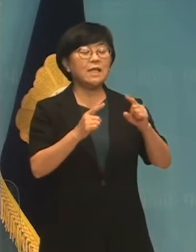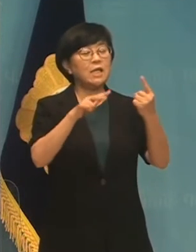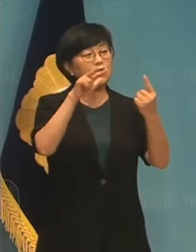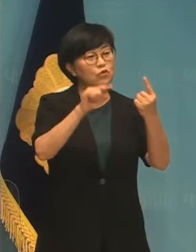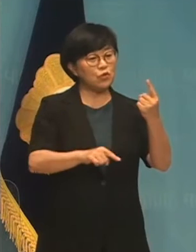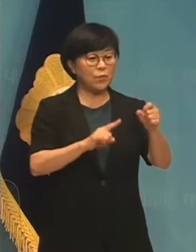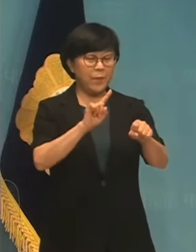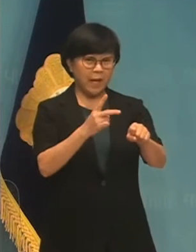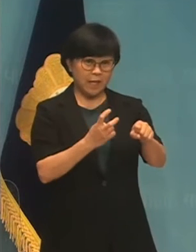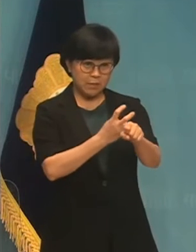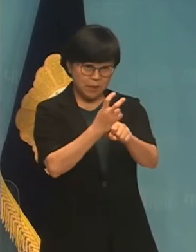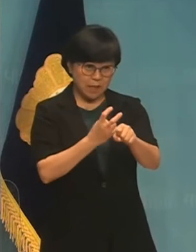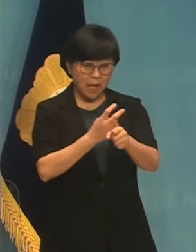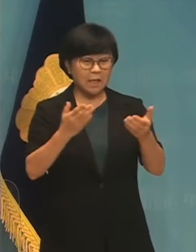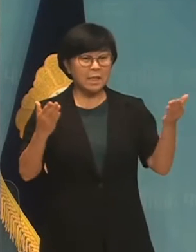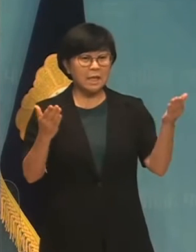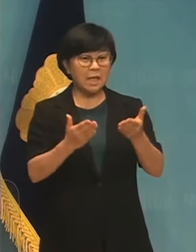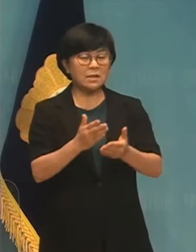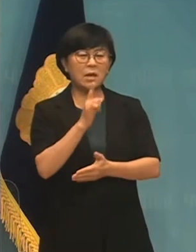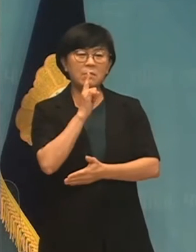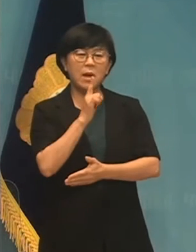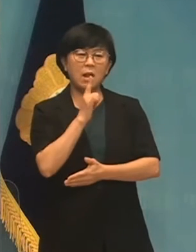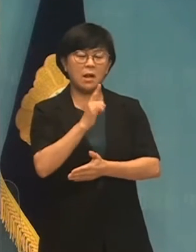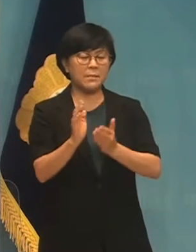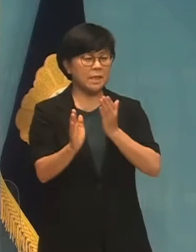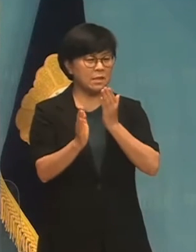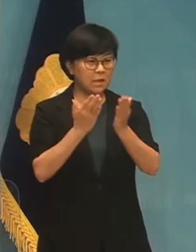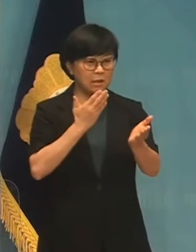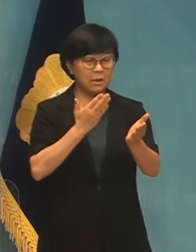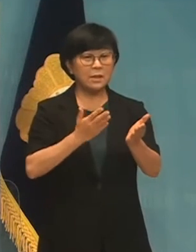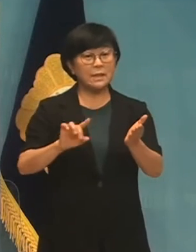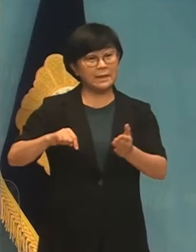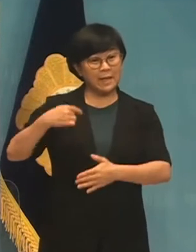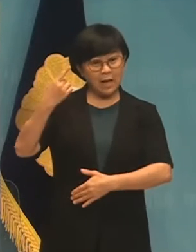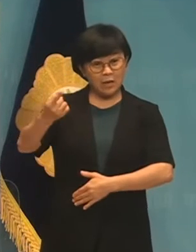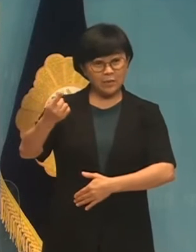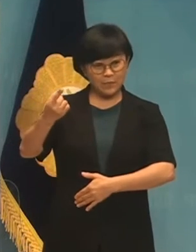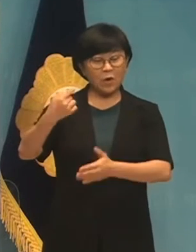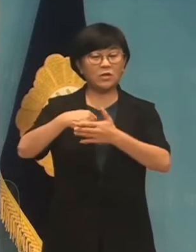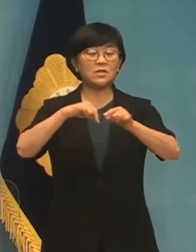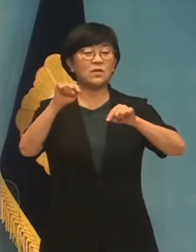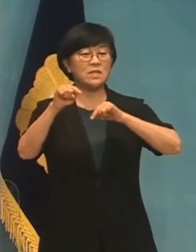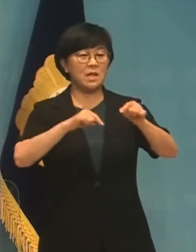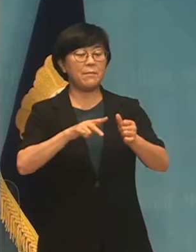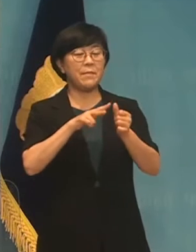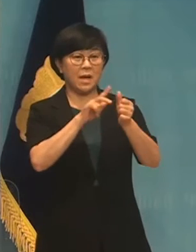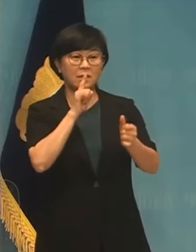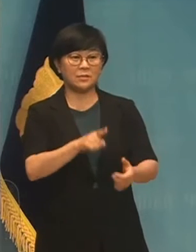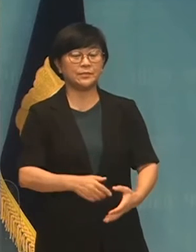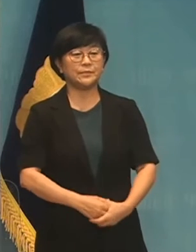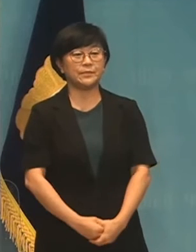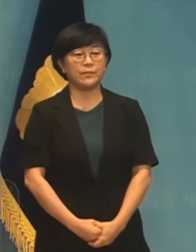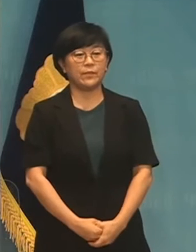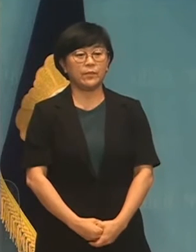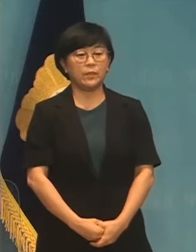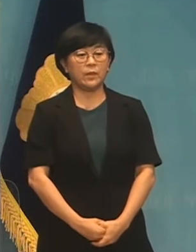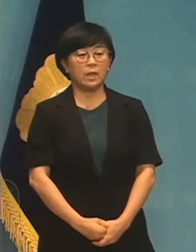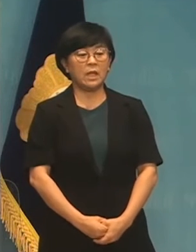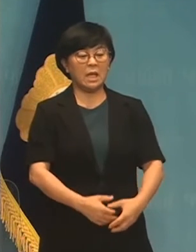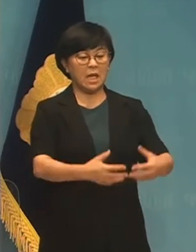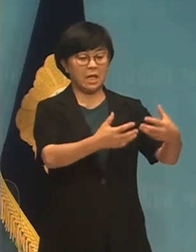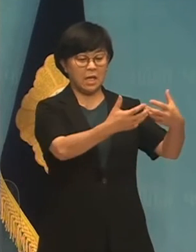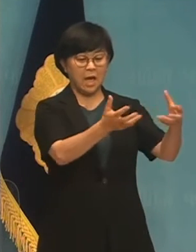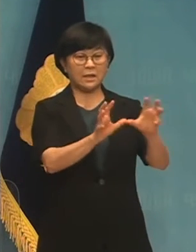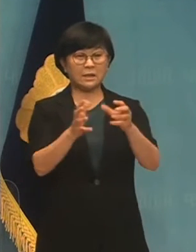일하게 하자는 비현실적인 언어들이 다음 정권을 잡겠다는 이유가 되고 있습니다. 그러나 거대